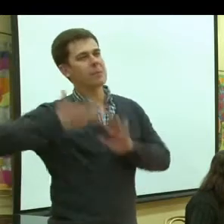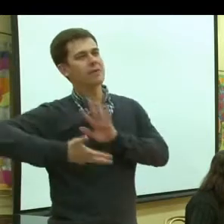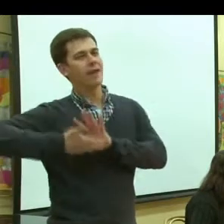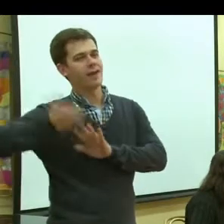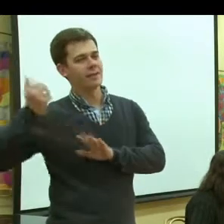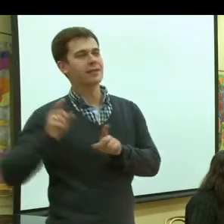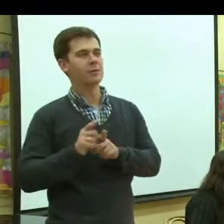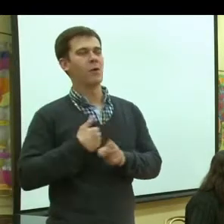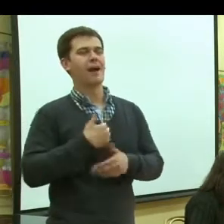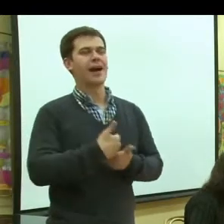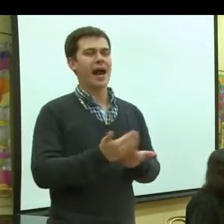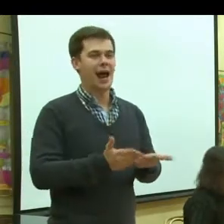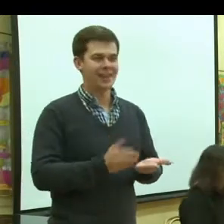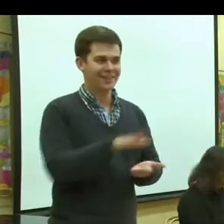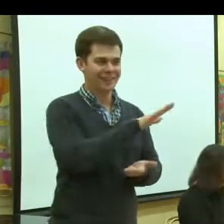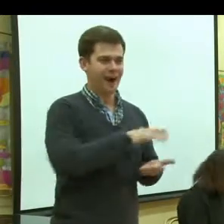Mój kraj.